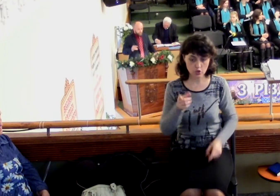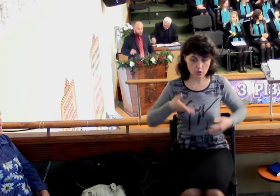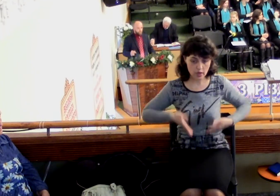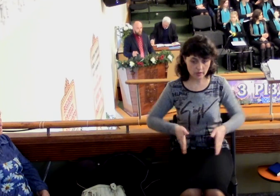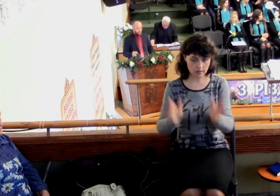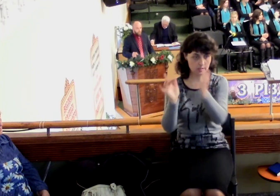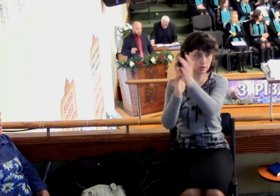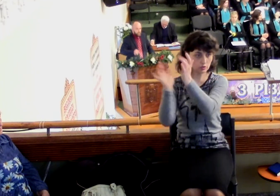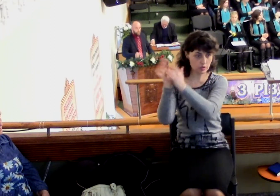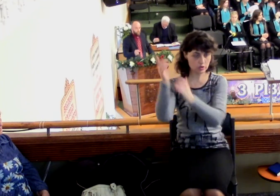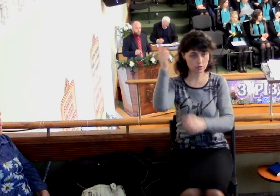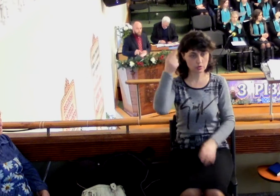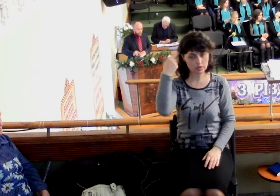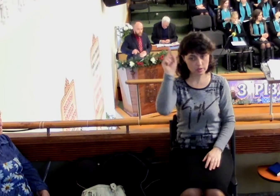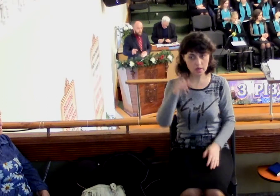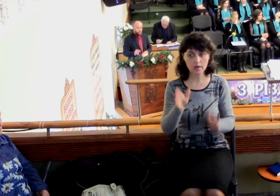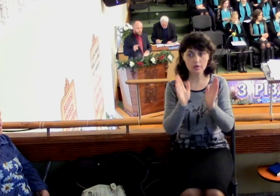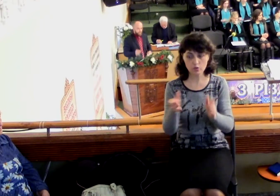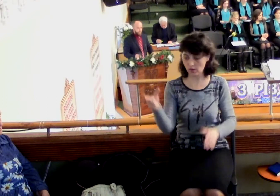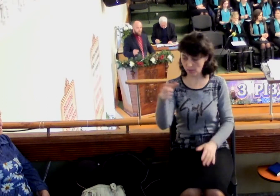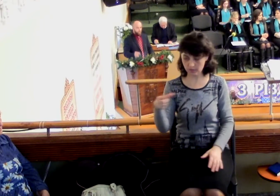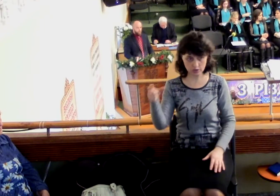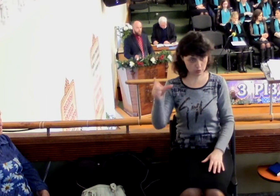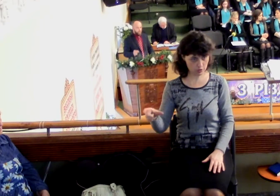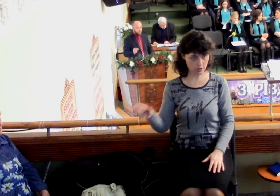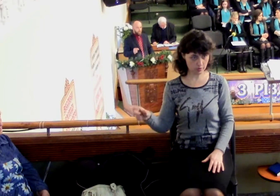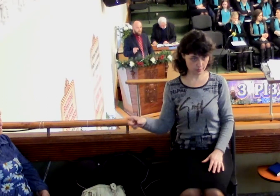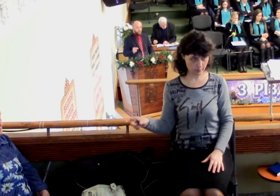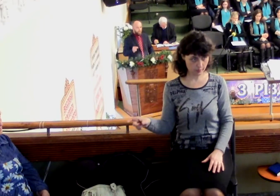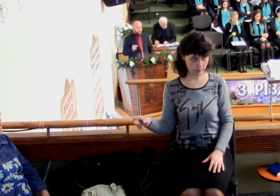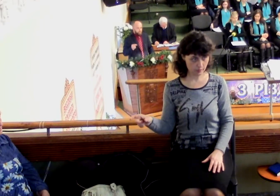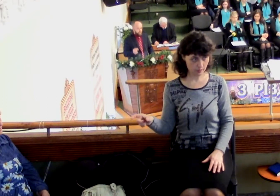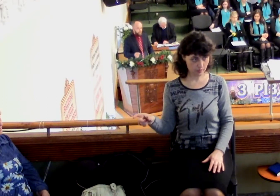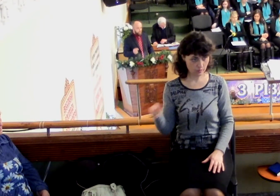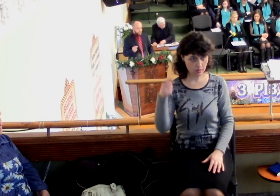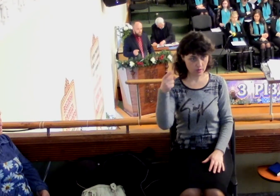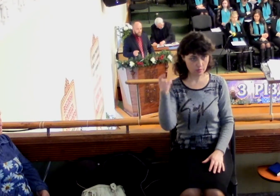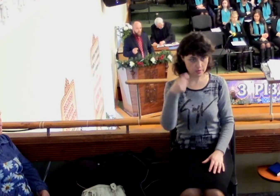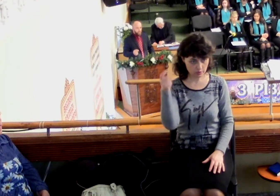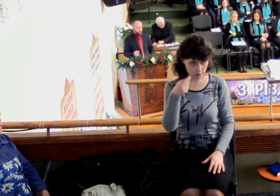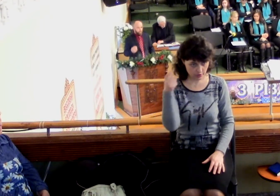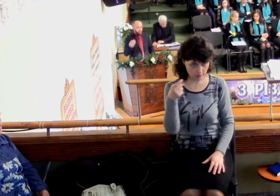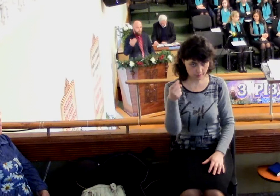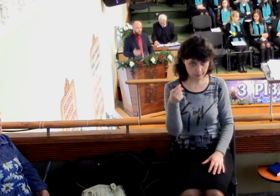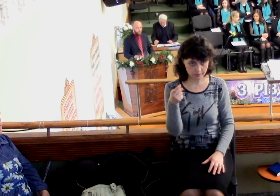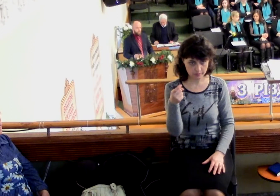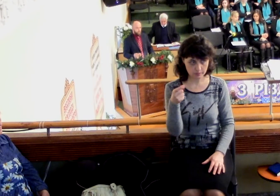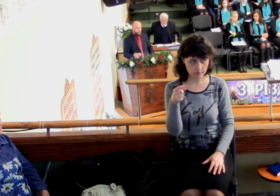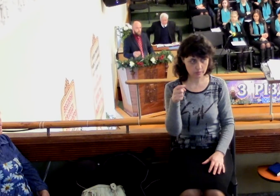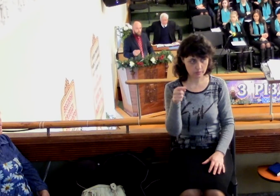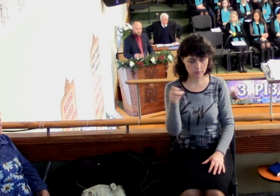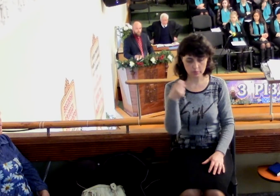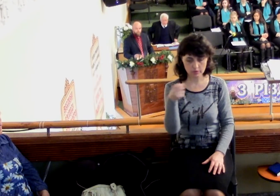Но как и в те времена, так и сегодня каждое сердце нуждается в этом свете, который